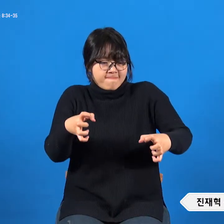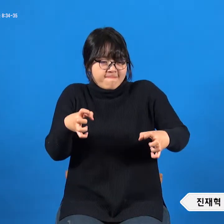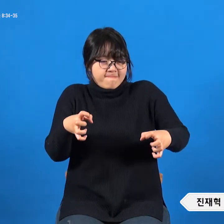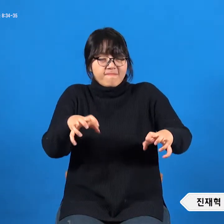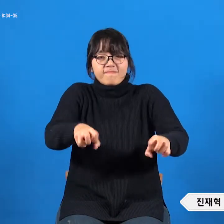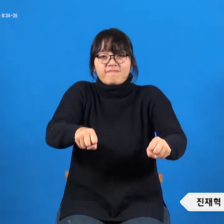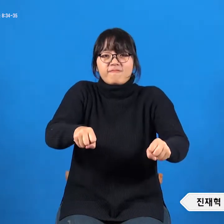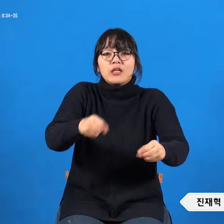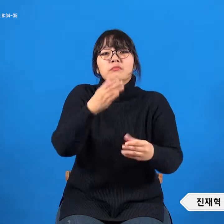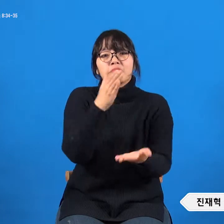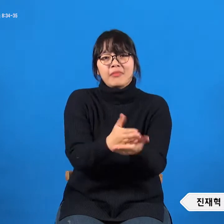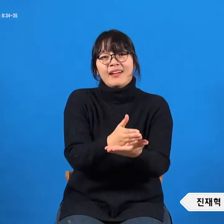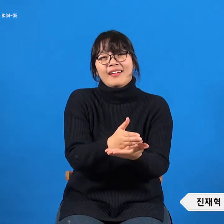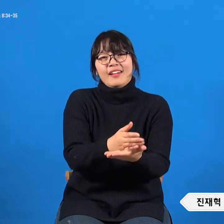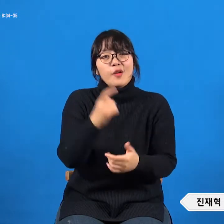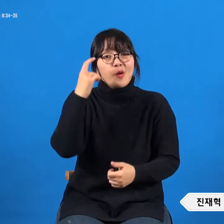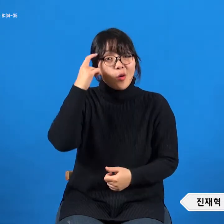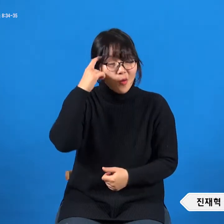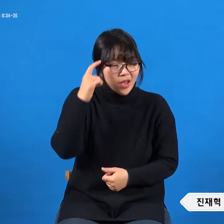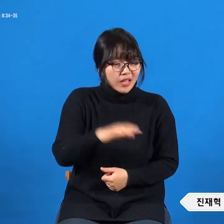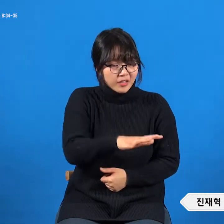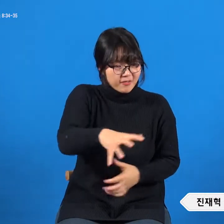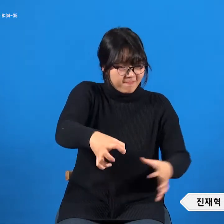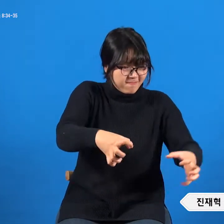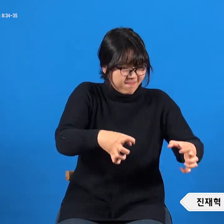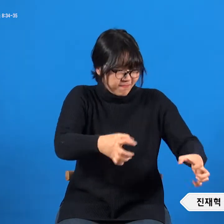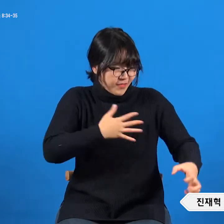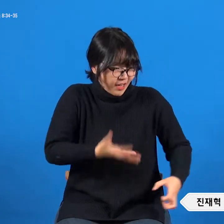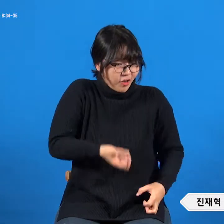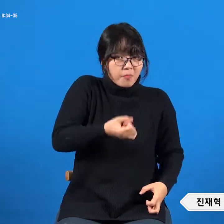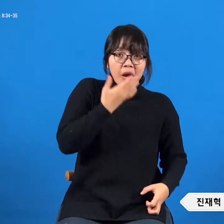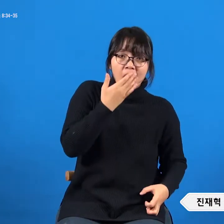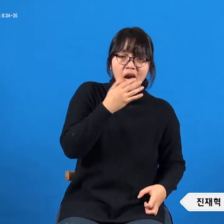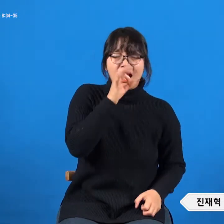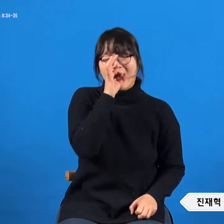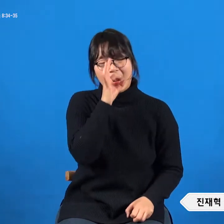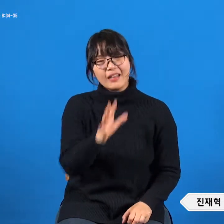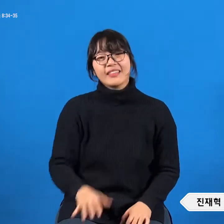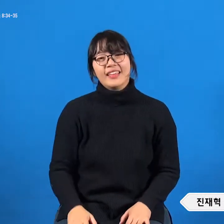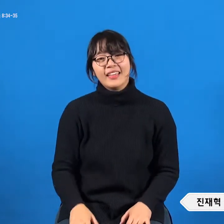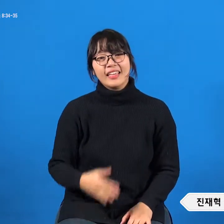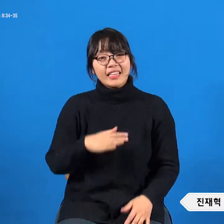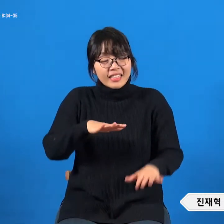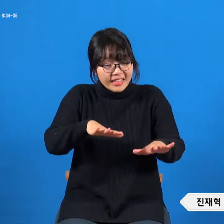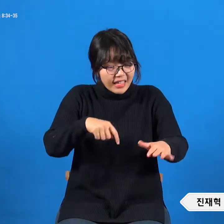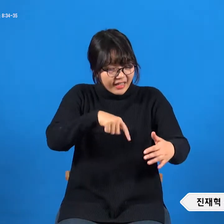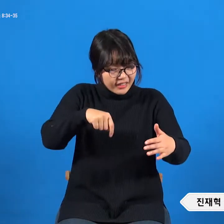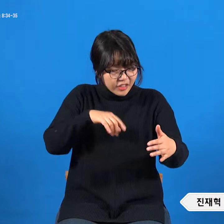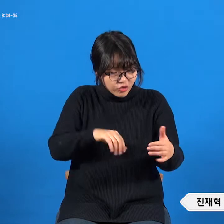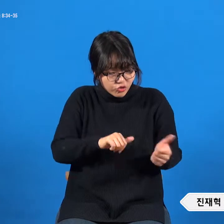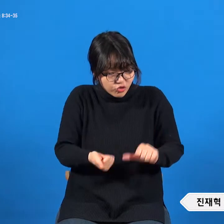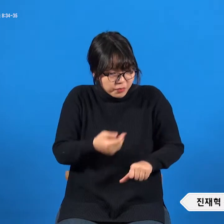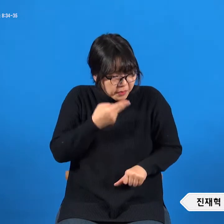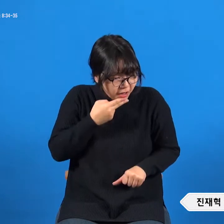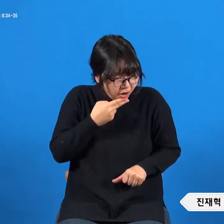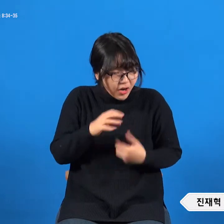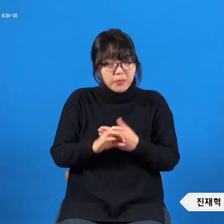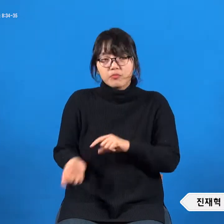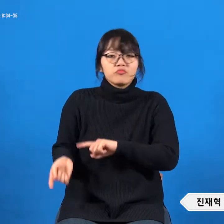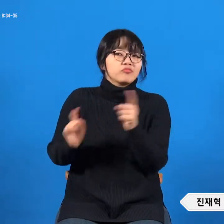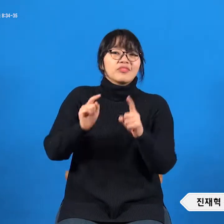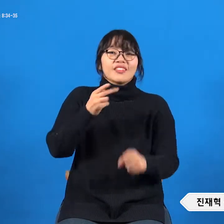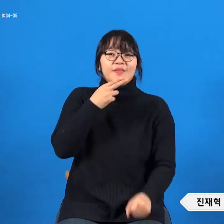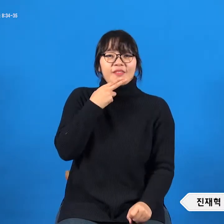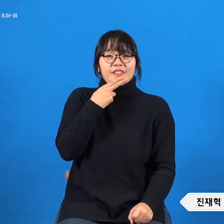손에서 놓지 않는 것은 진정으로 우리의 것이 될 수 없다. 우리 안에서 죽지 않는 것은 부활할 수 없다. 자신을